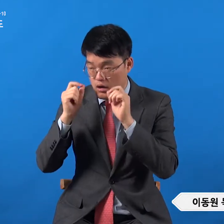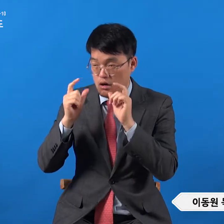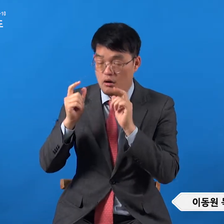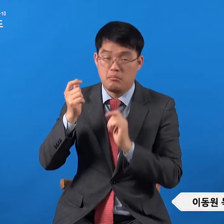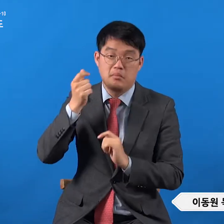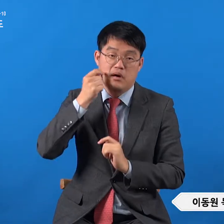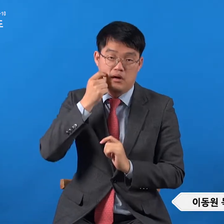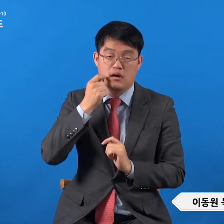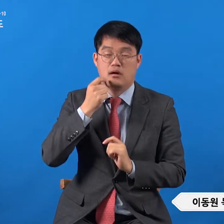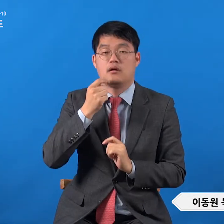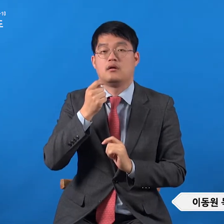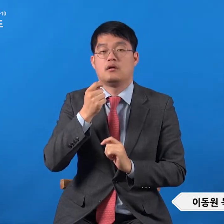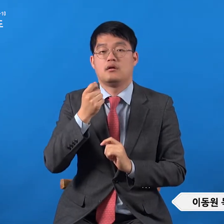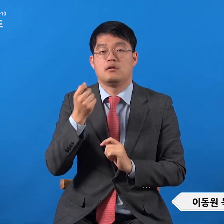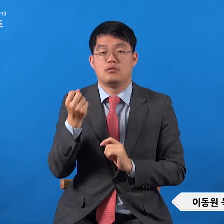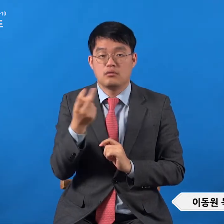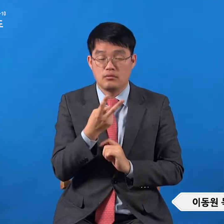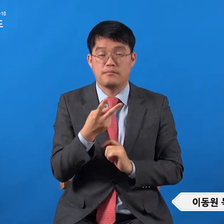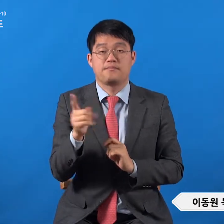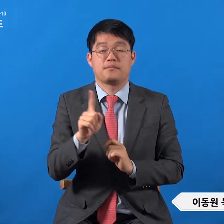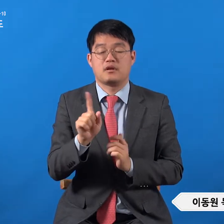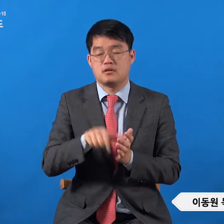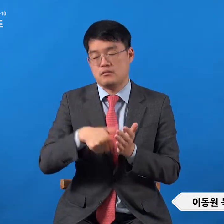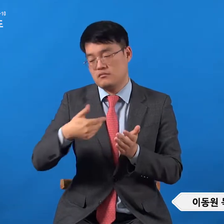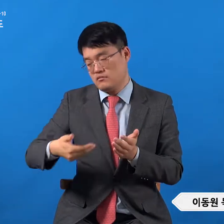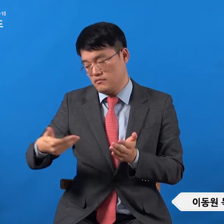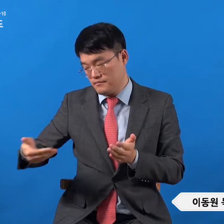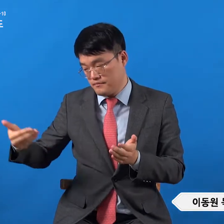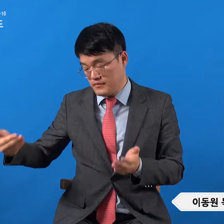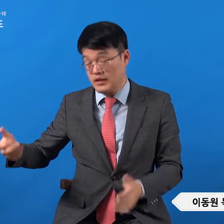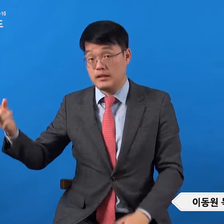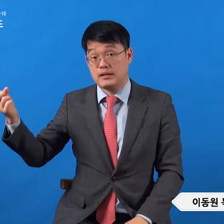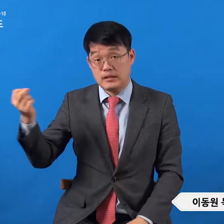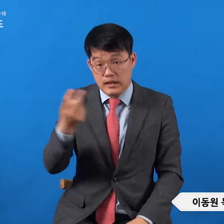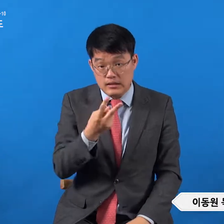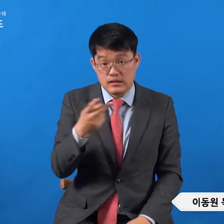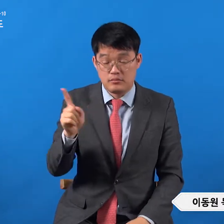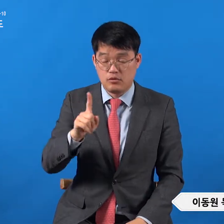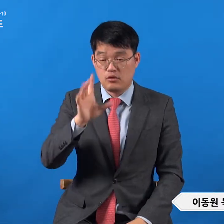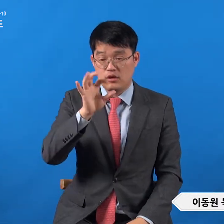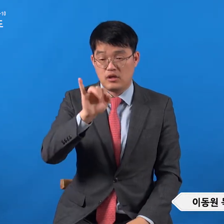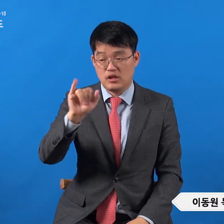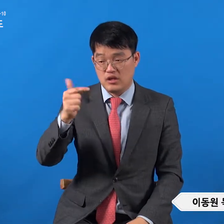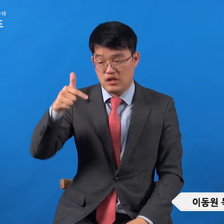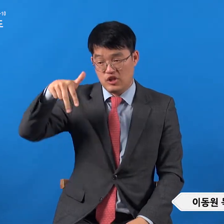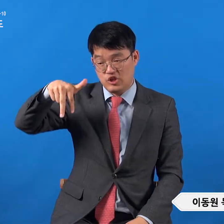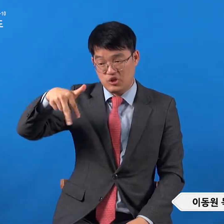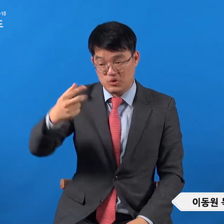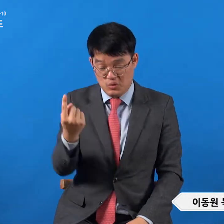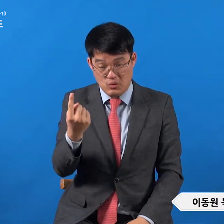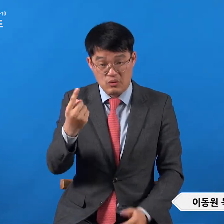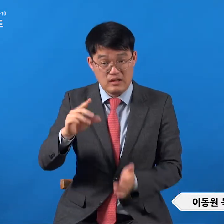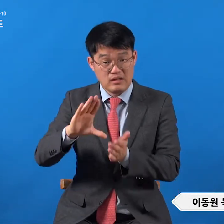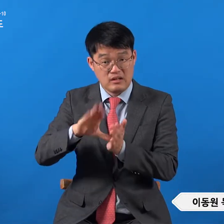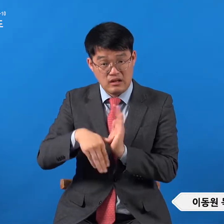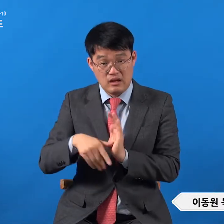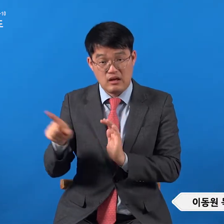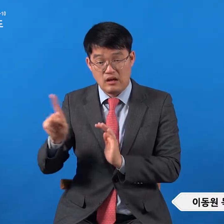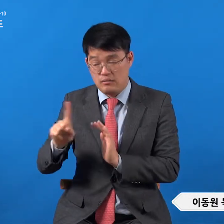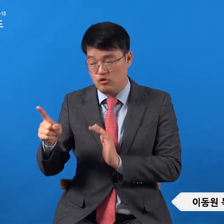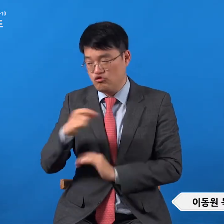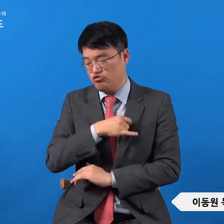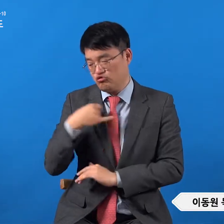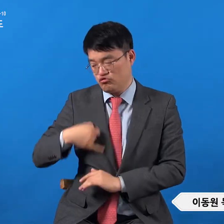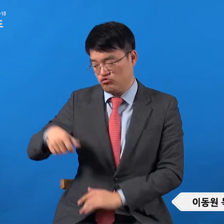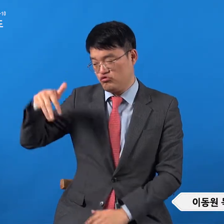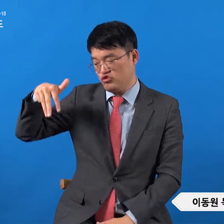못 차려요. 그리고 얼마 지나지 않아서 다시 인조 시절에 청나라에 의해서